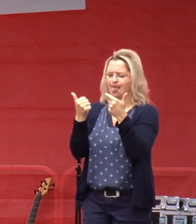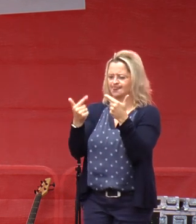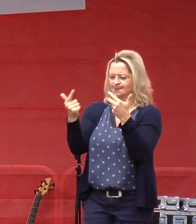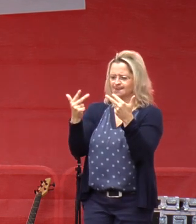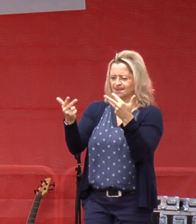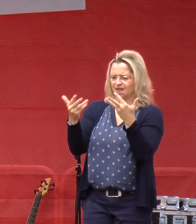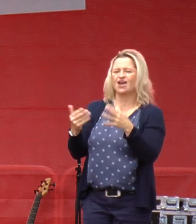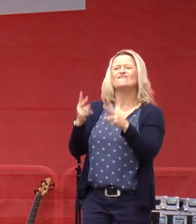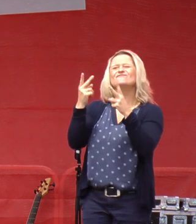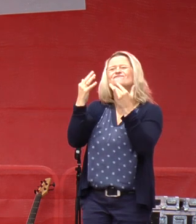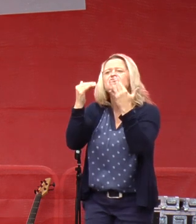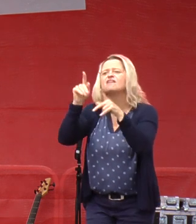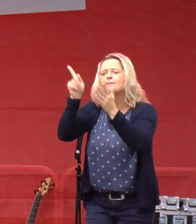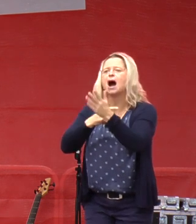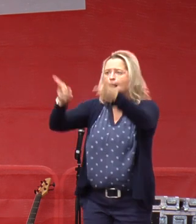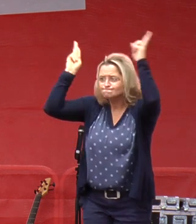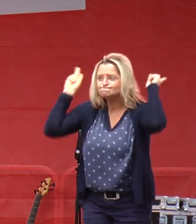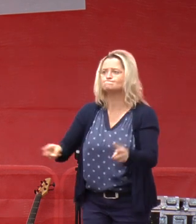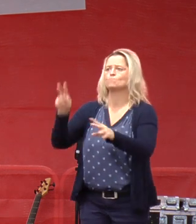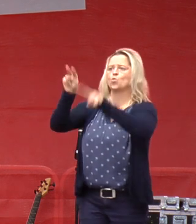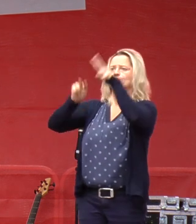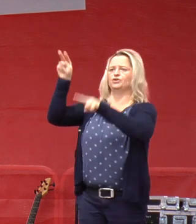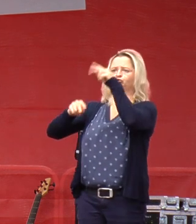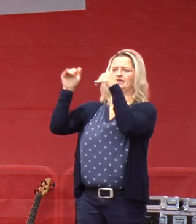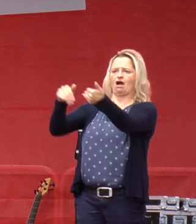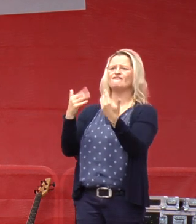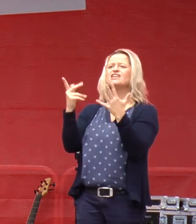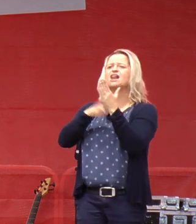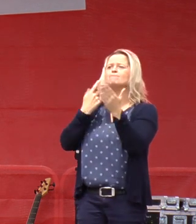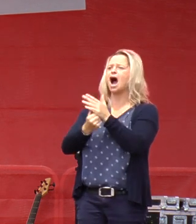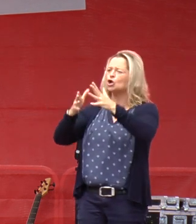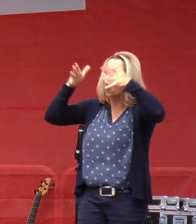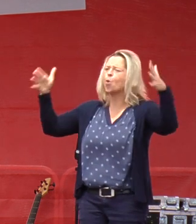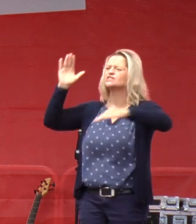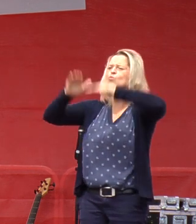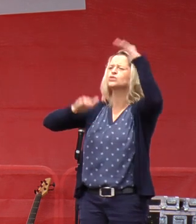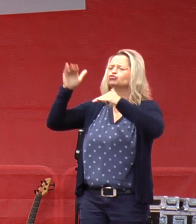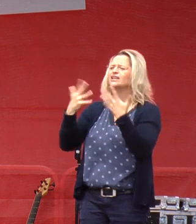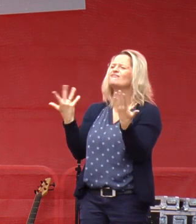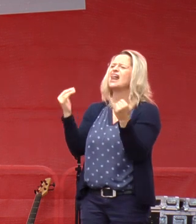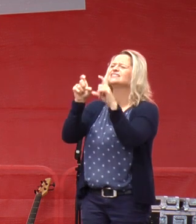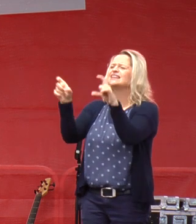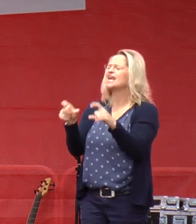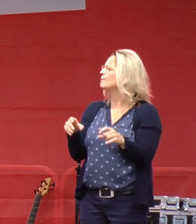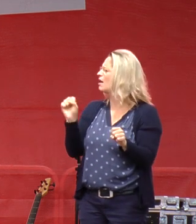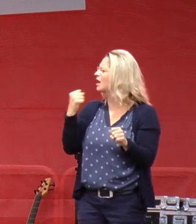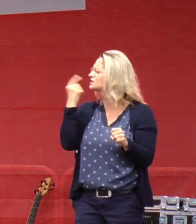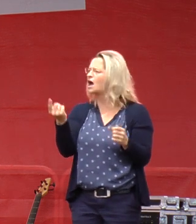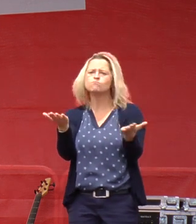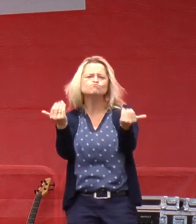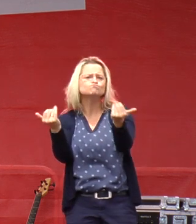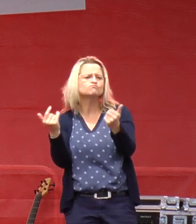substanzielle Unterschiede es zwischen Angela Merkel und Martin Schulz gab? Also können wir mal so eine Zahl hier